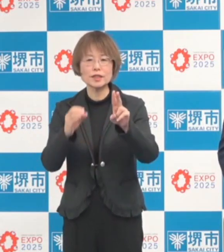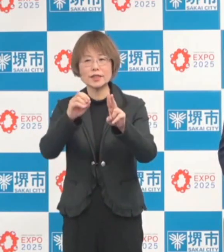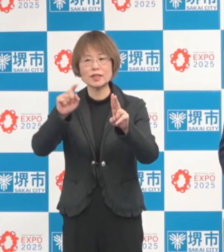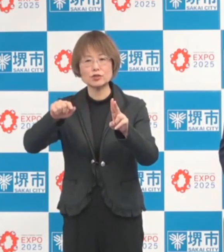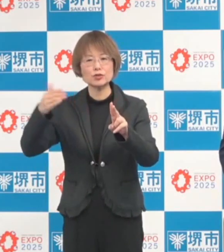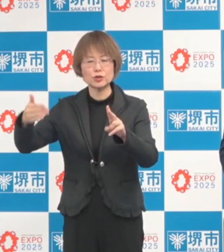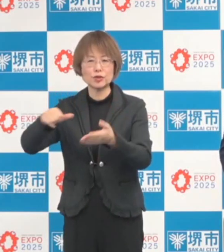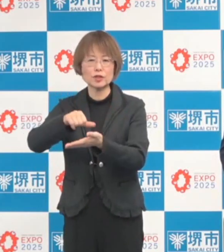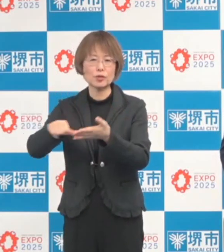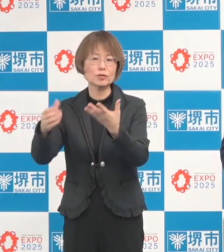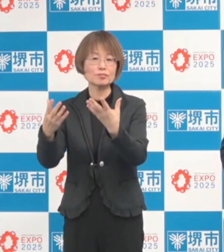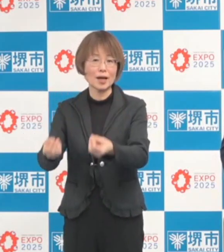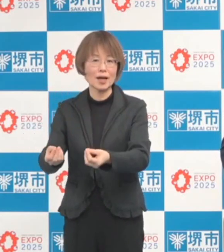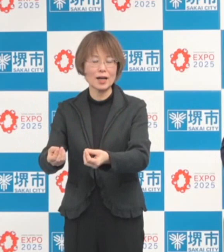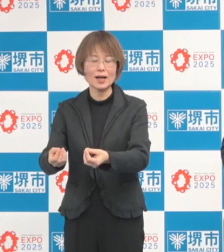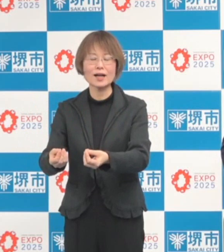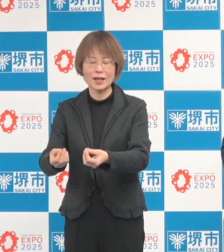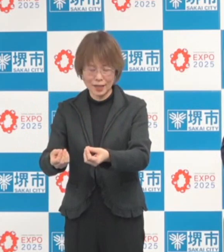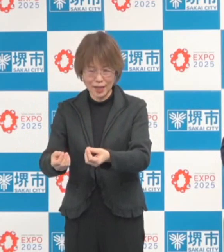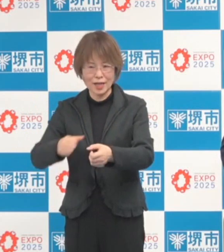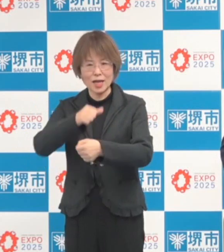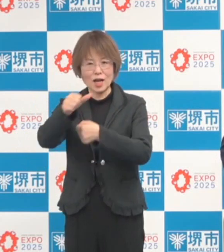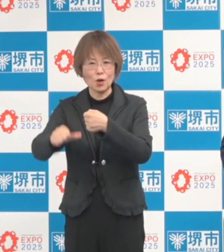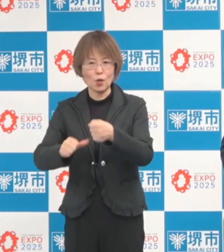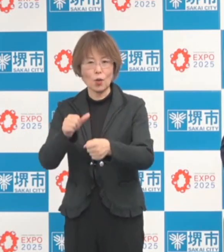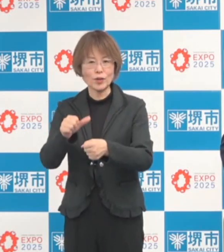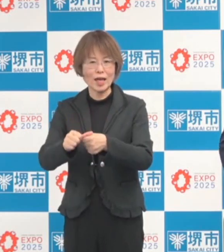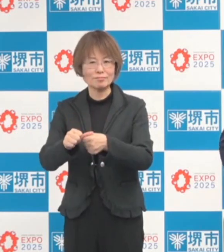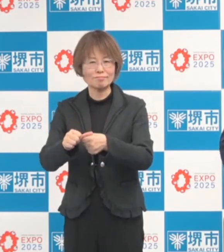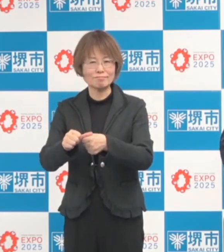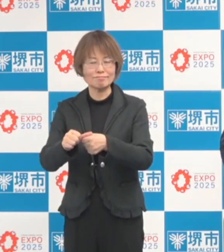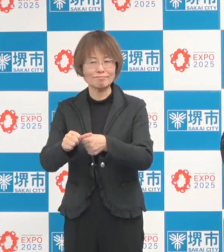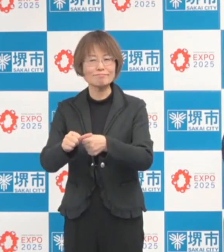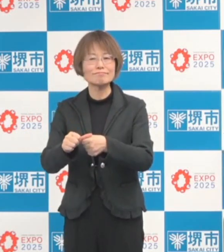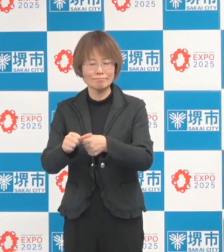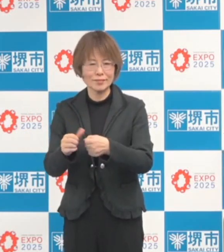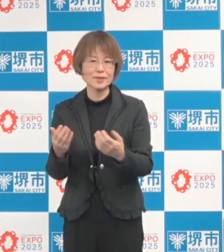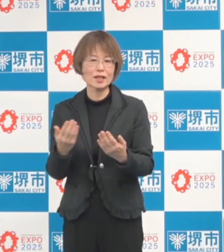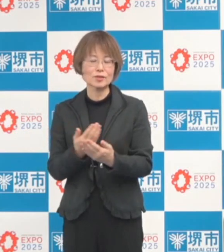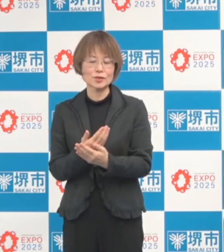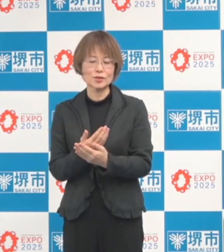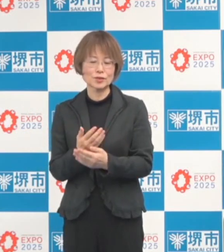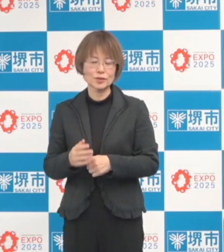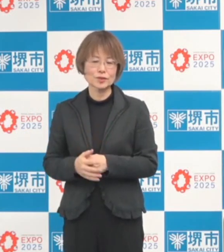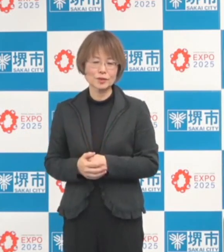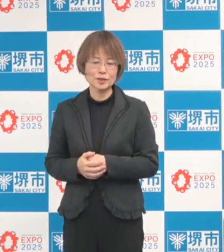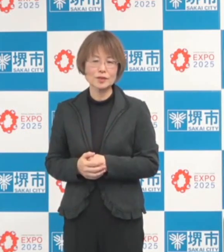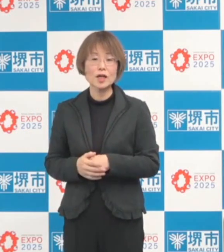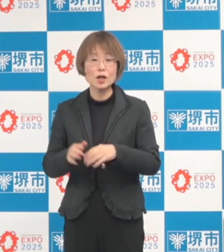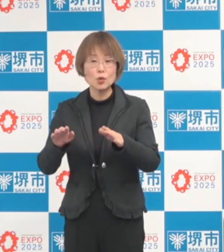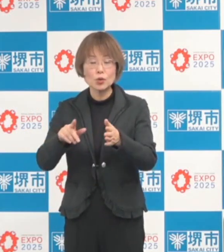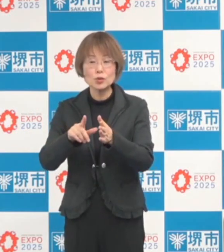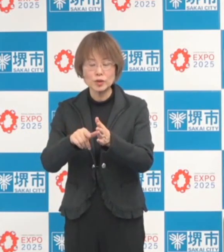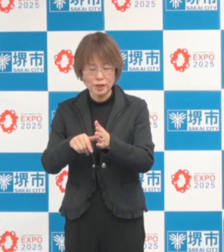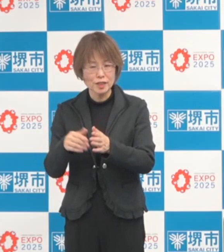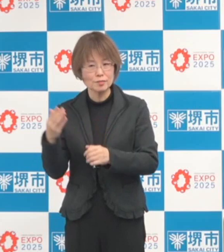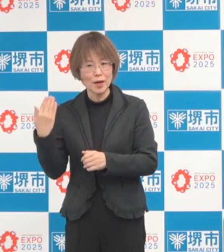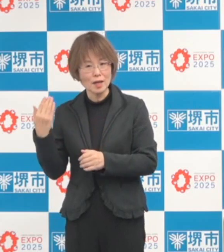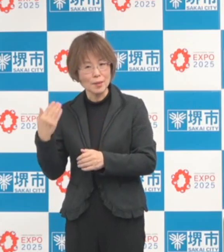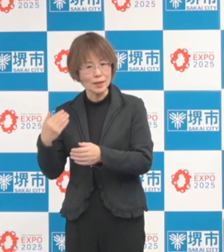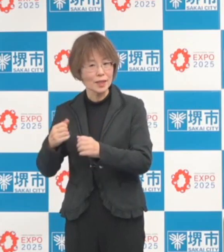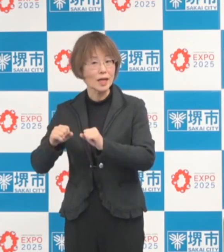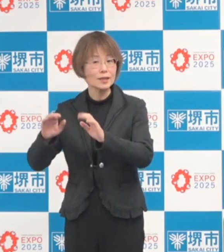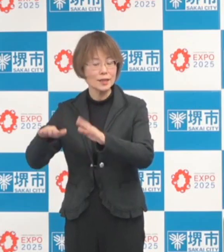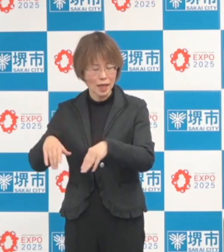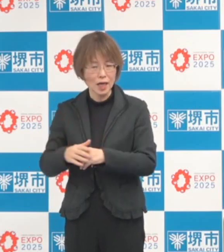日に世界遺産に登録されて5年が今年経とうとしています。ですからこの機会にこれまで行ってきた